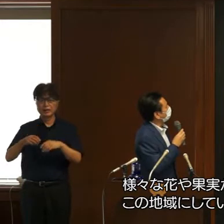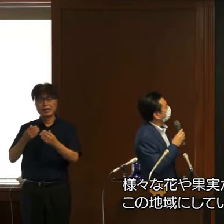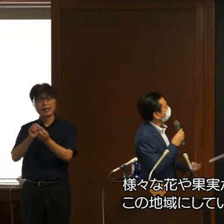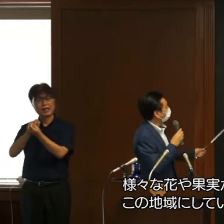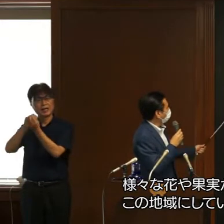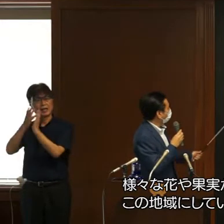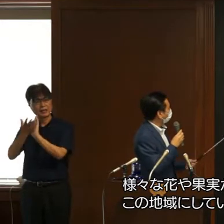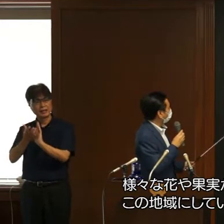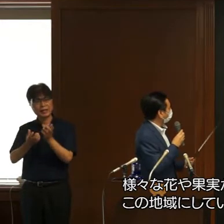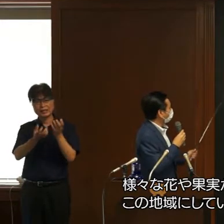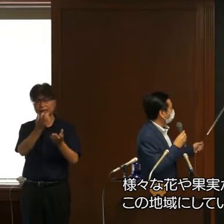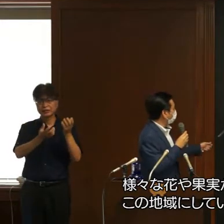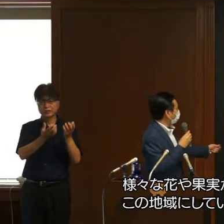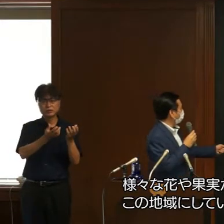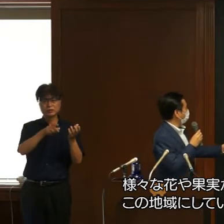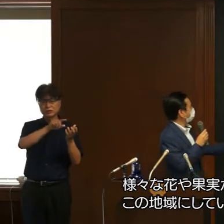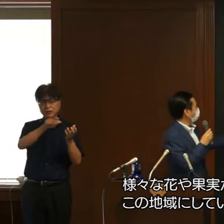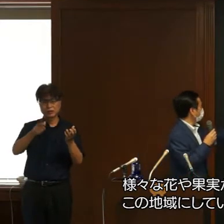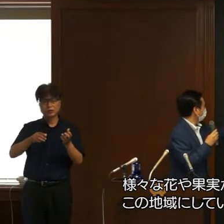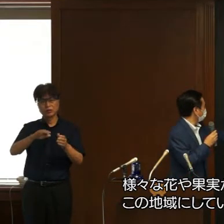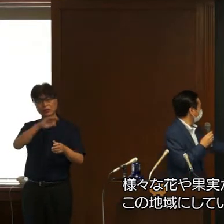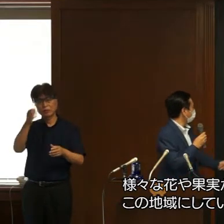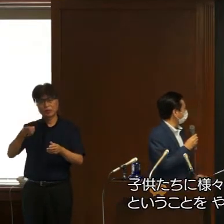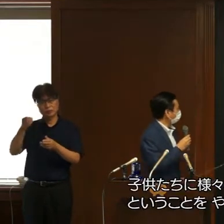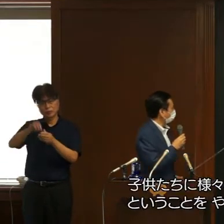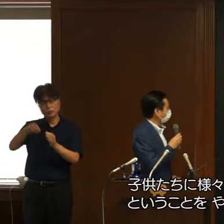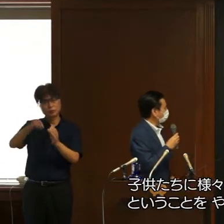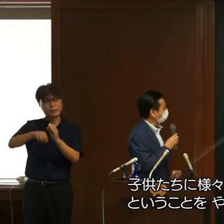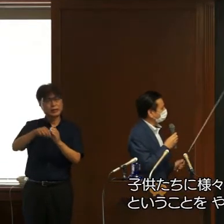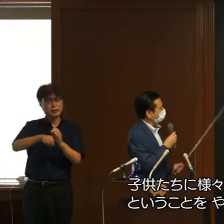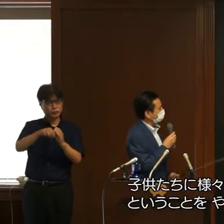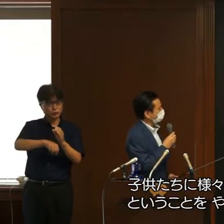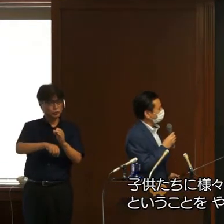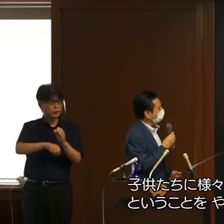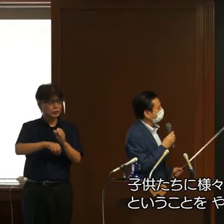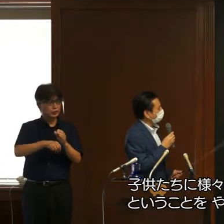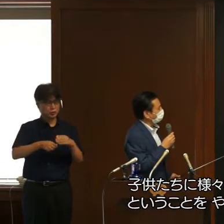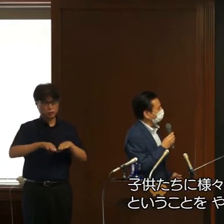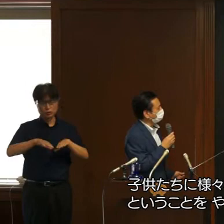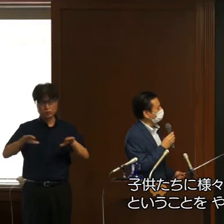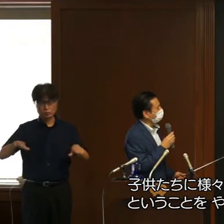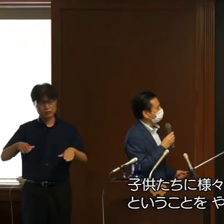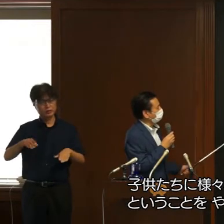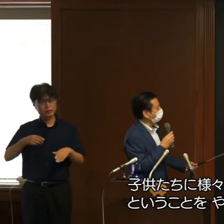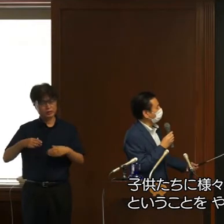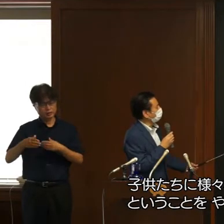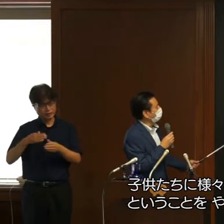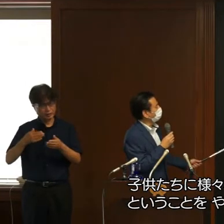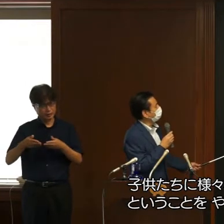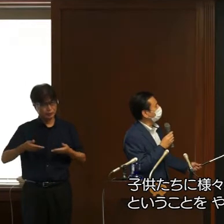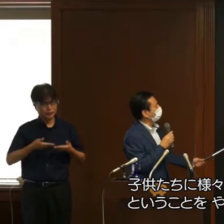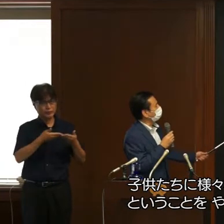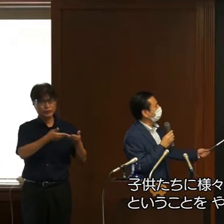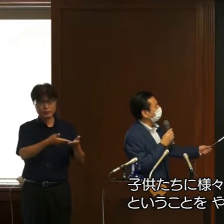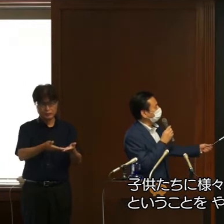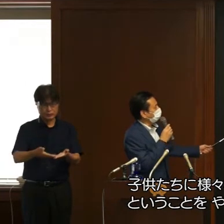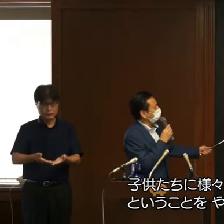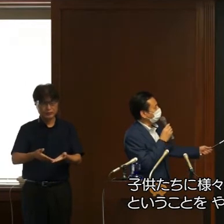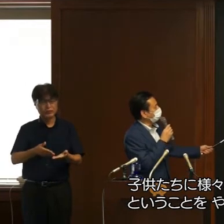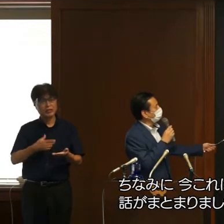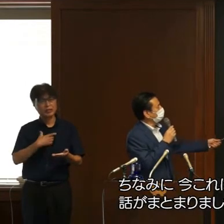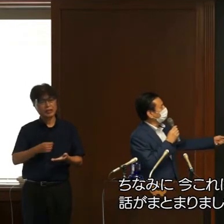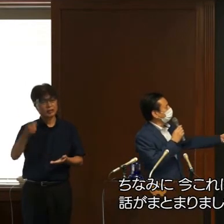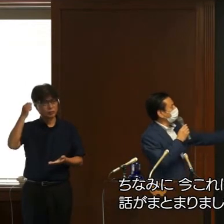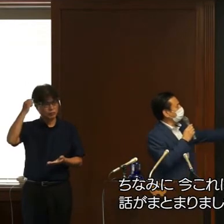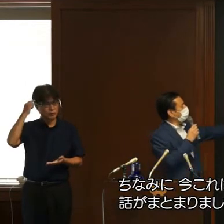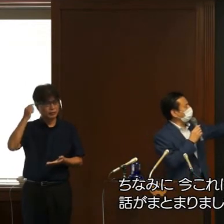ような植林をこの地域にしていく、で子どもたちにさまざまな体験をしていただくということをやりたいと思っ